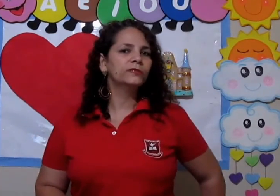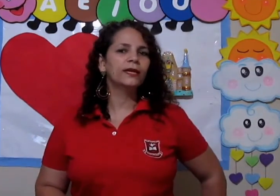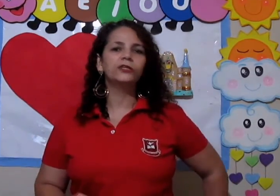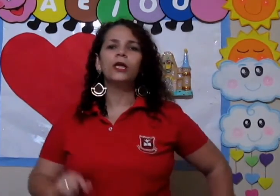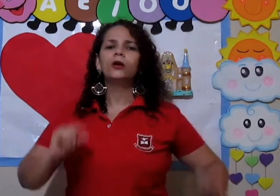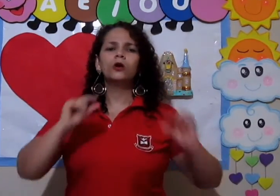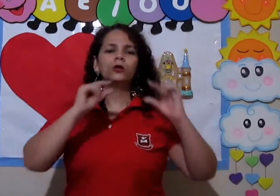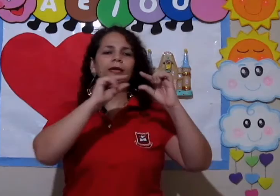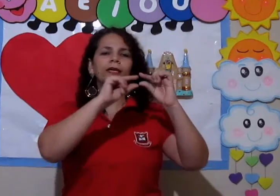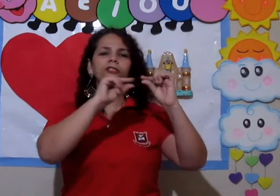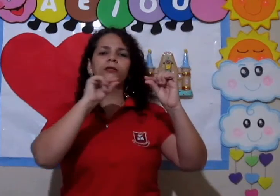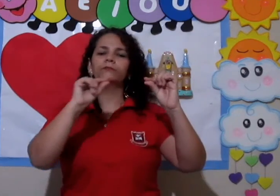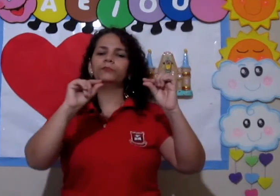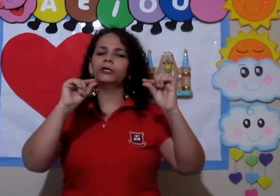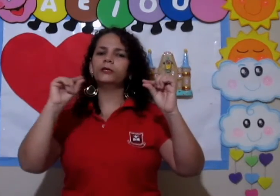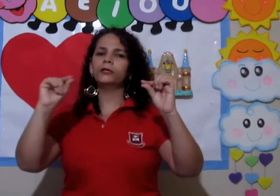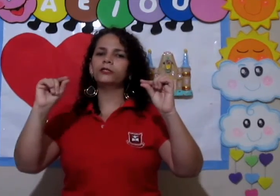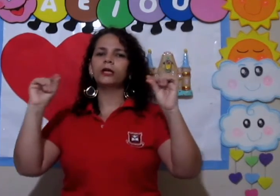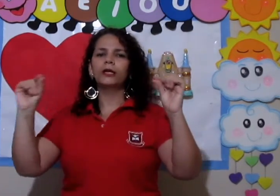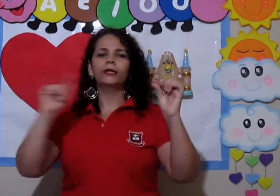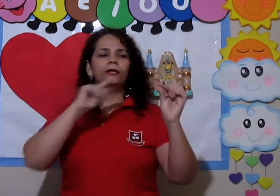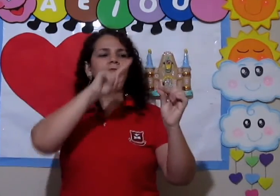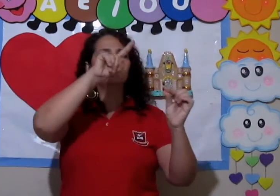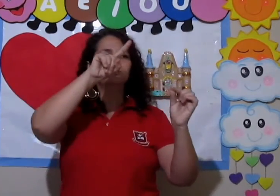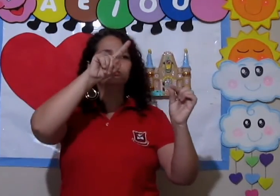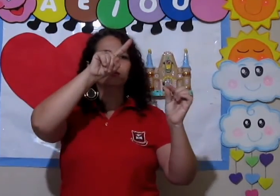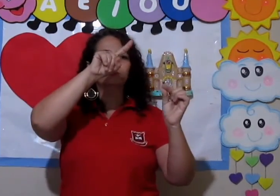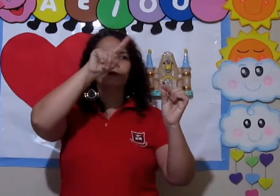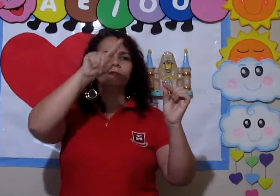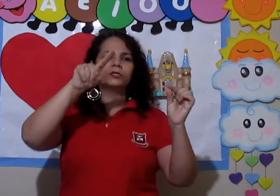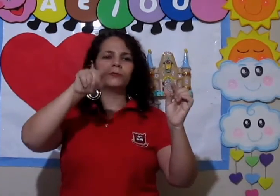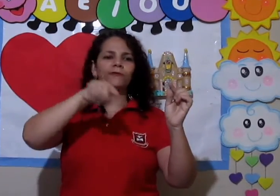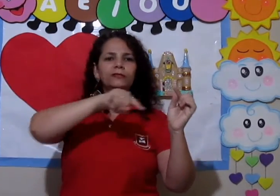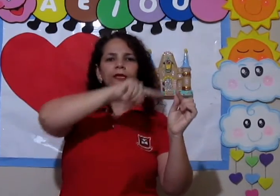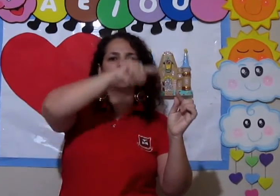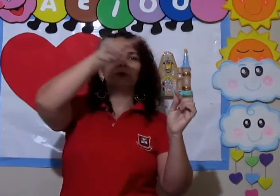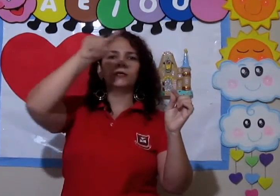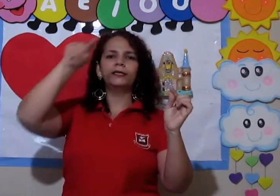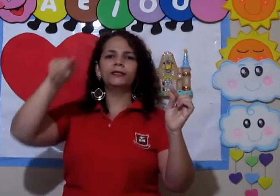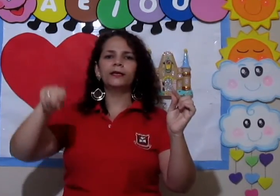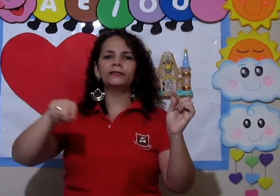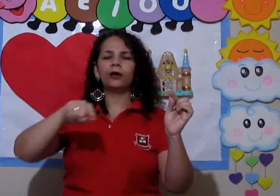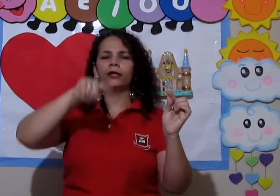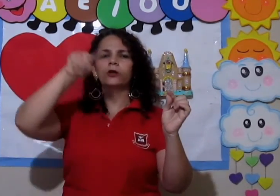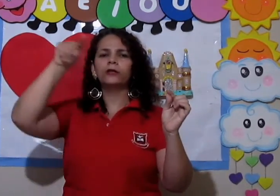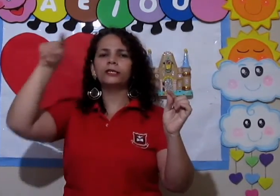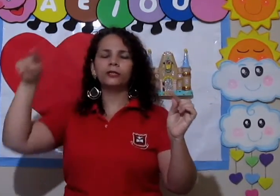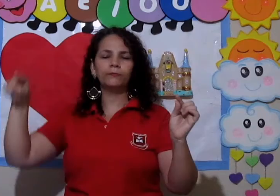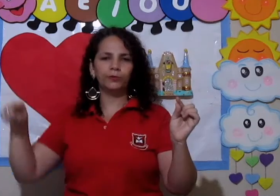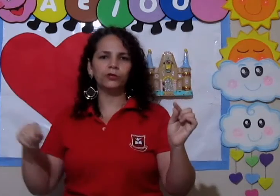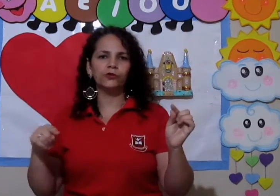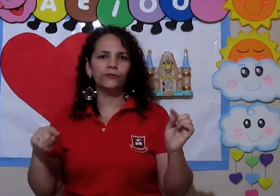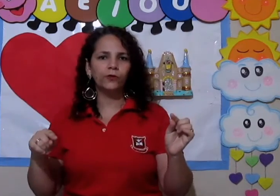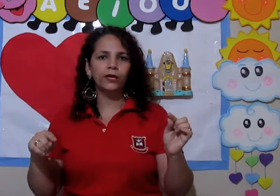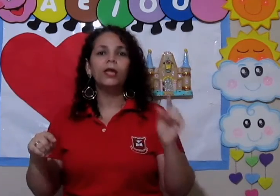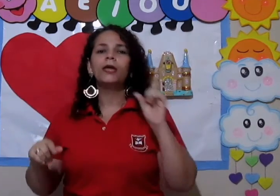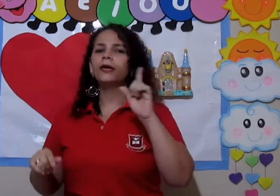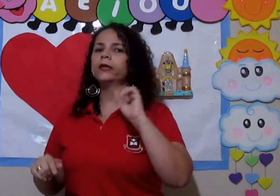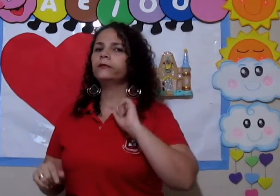vocês? Coloquei as tampinhas e fui mostrando para vocês para fazerem as bolinhas ao redor das tampinhas, não foi?